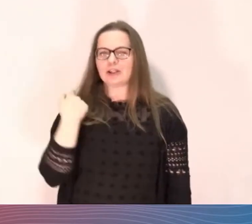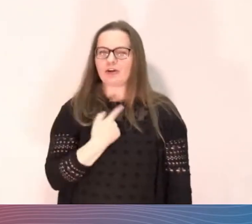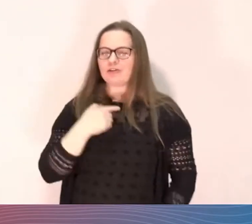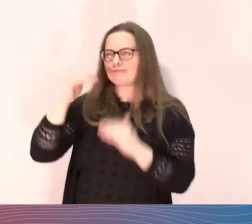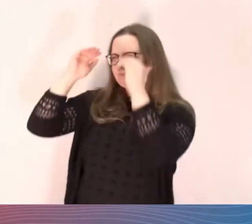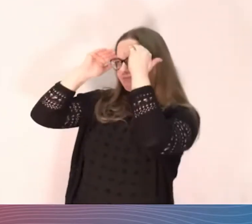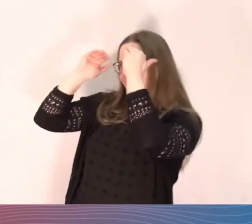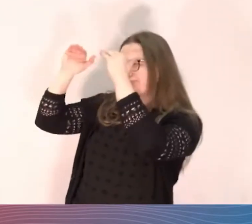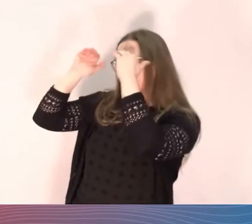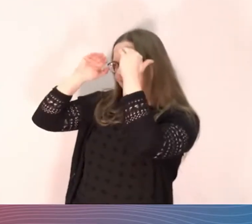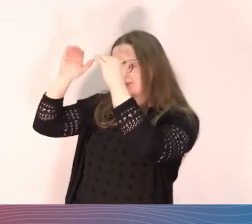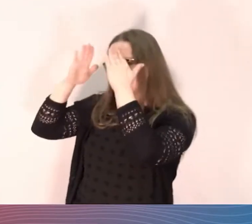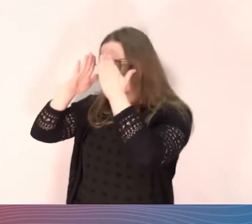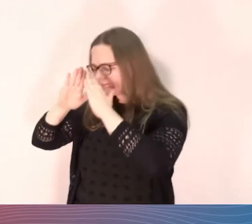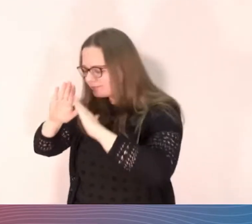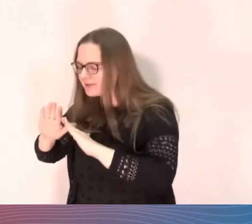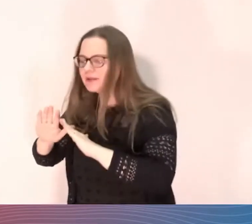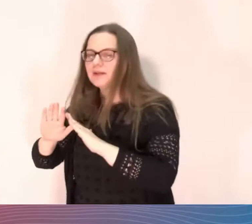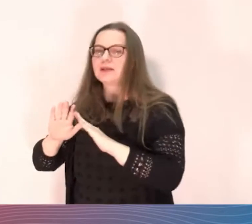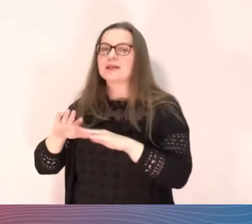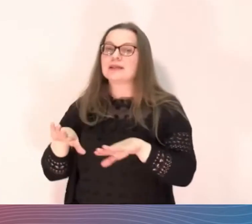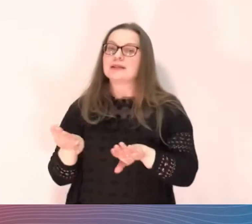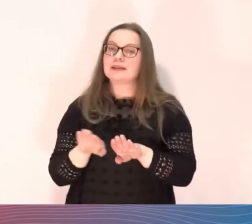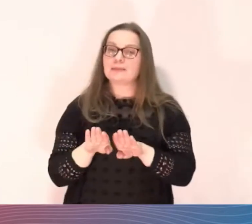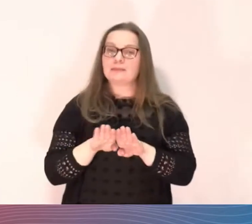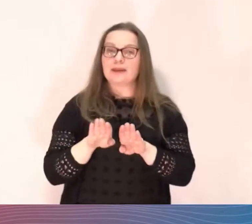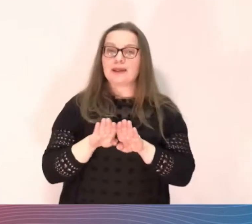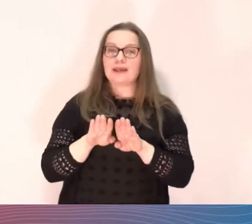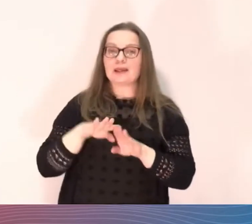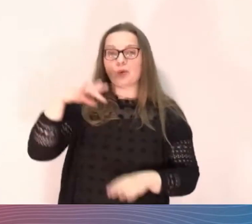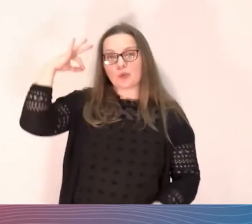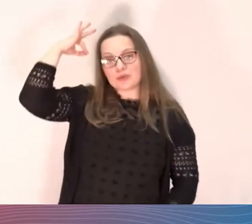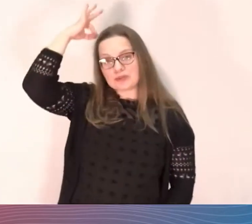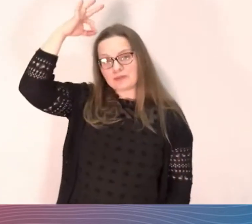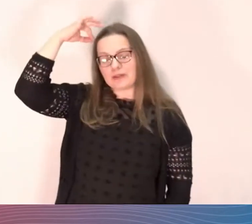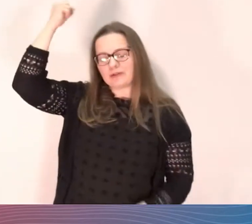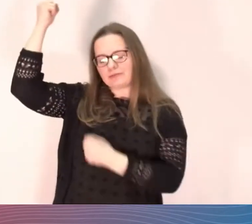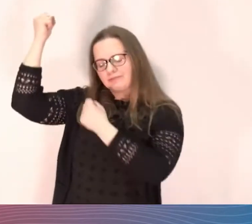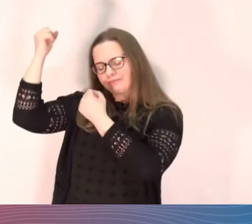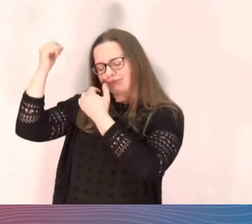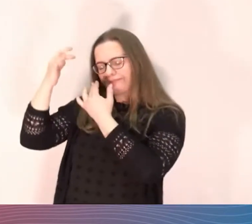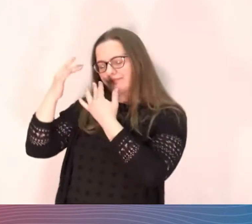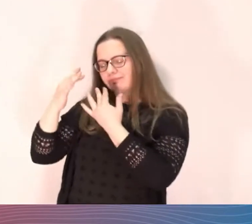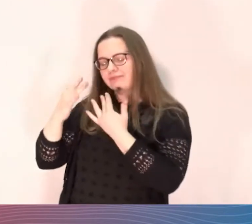isso, nós temos a bênção no Espírito. E qual é a bênção no Espírito?